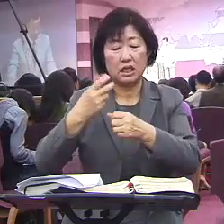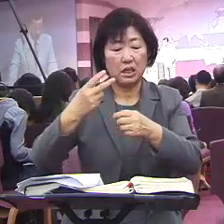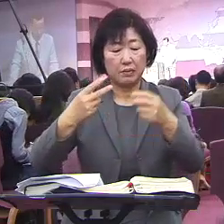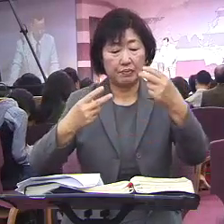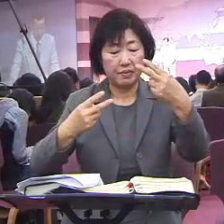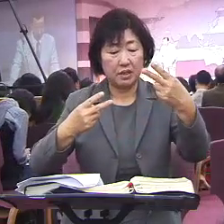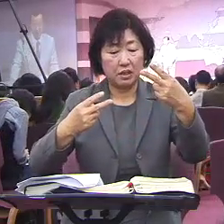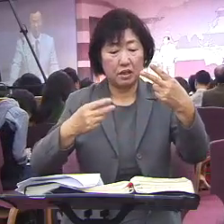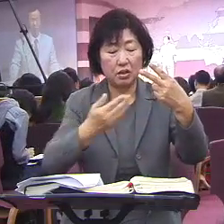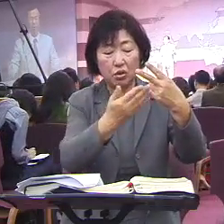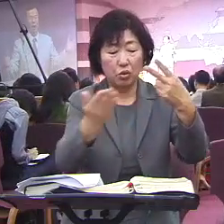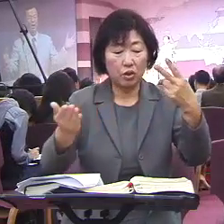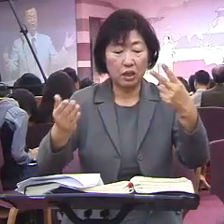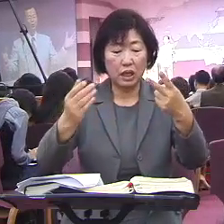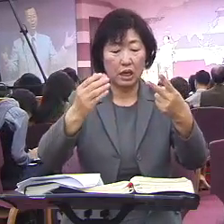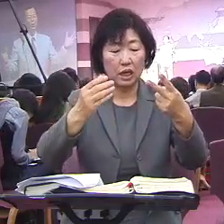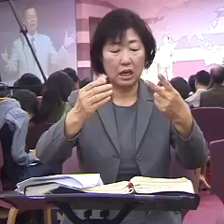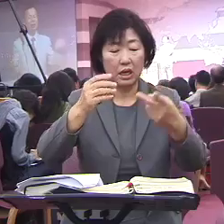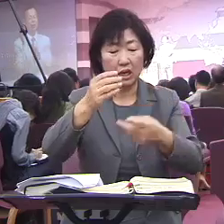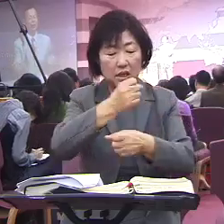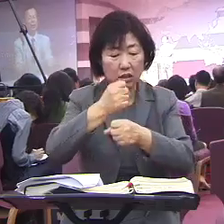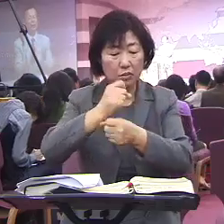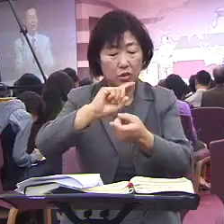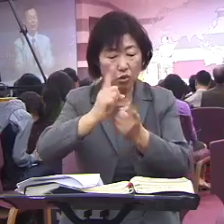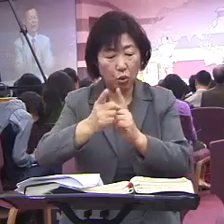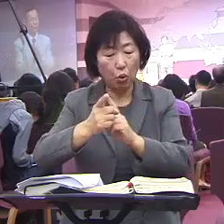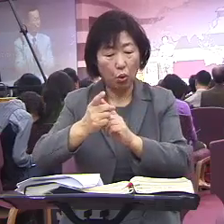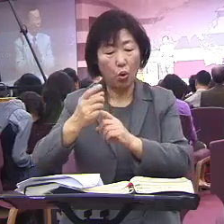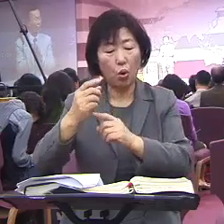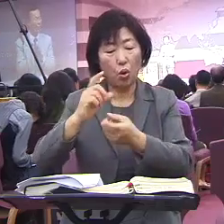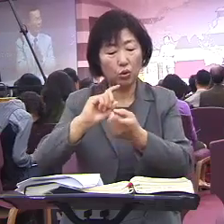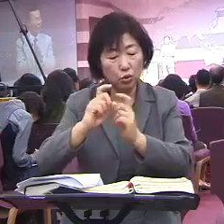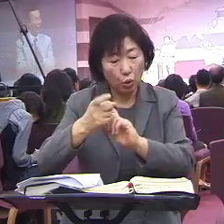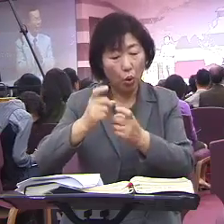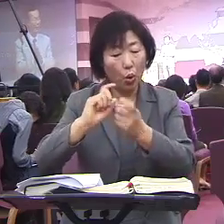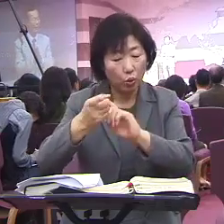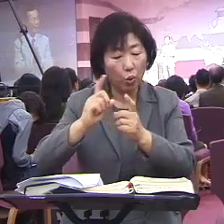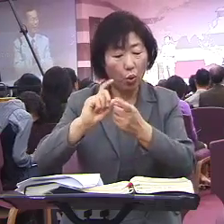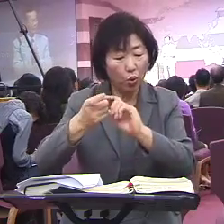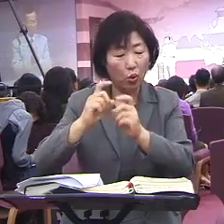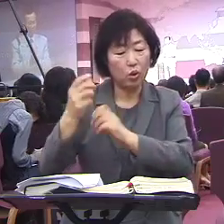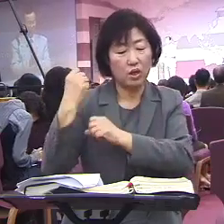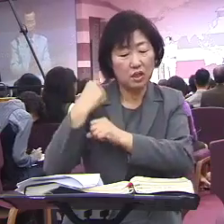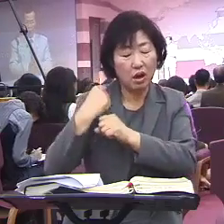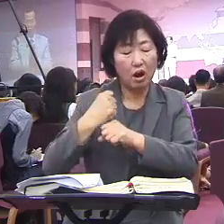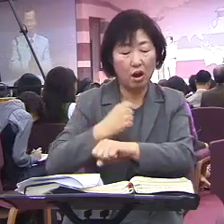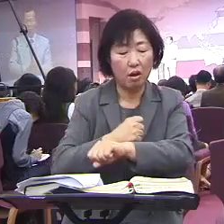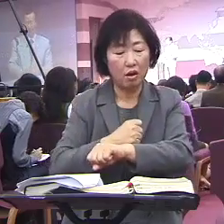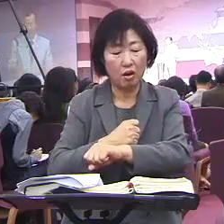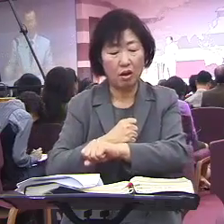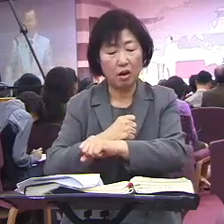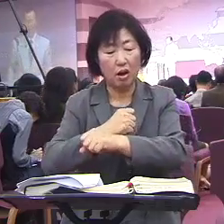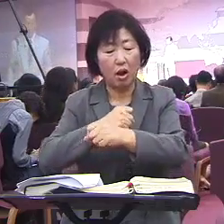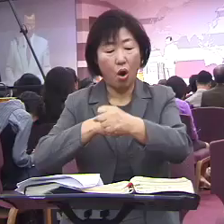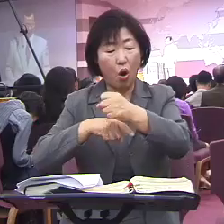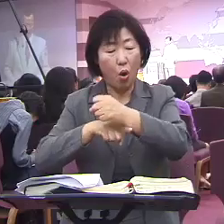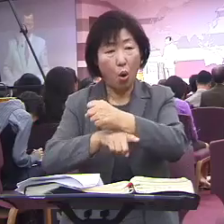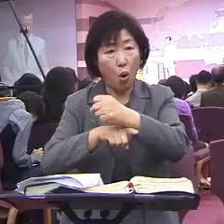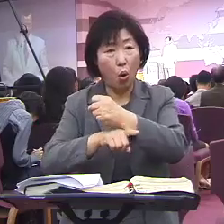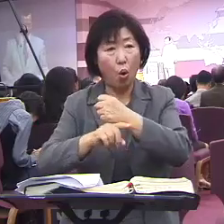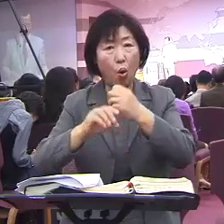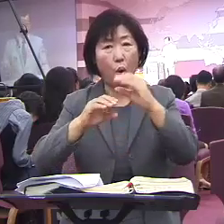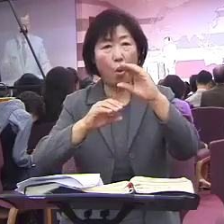너희가 짐을 서로 지라, 이 말씀과 둘이 상충되는 것 같아, 대조되는 것 같아 완전히. 근데 이걸 원어로 보면 금방